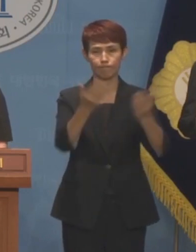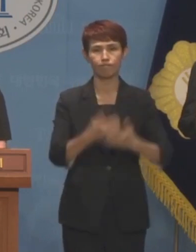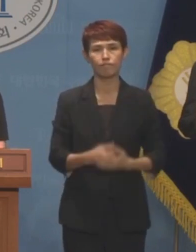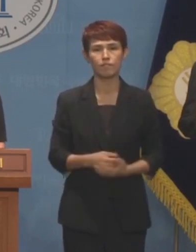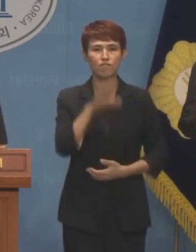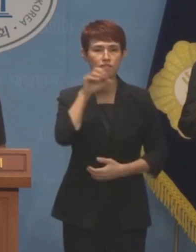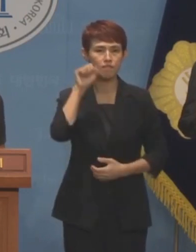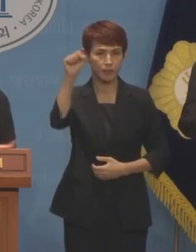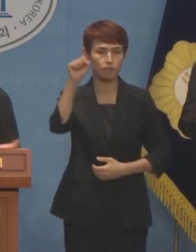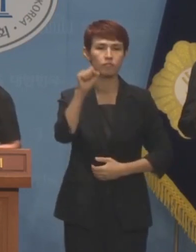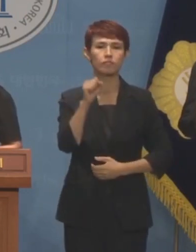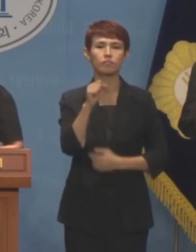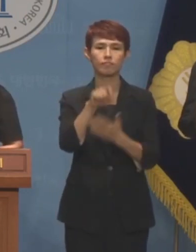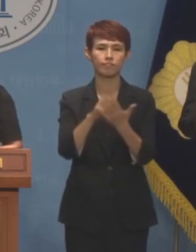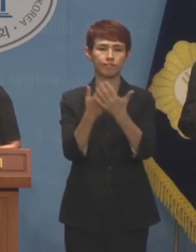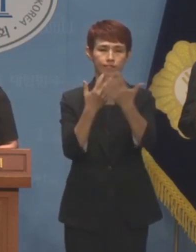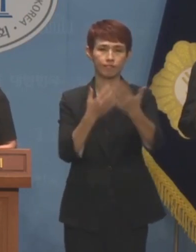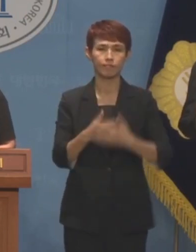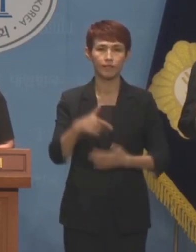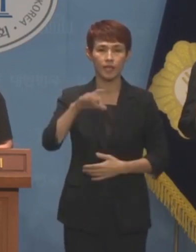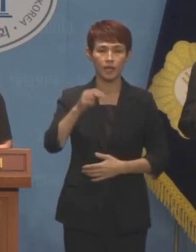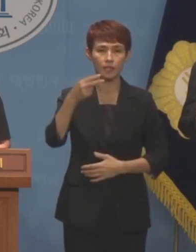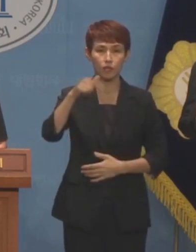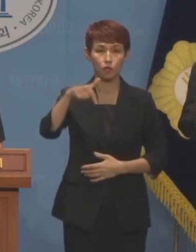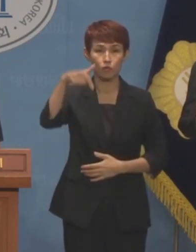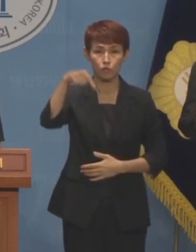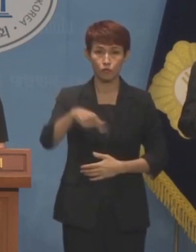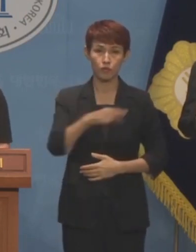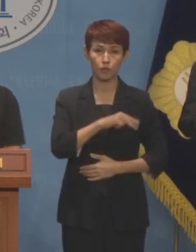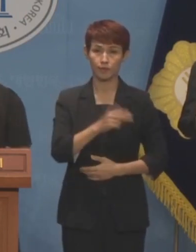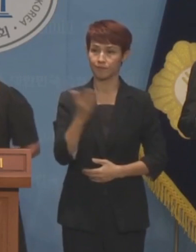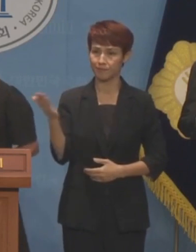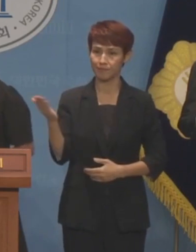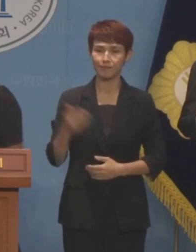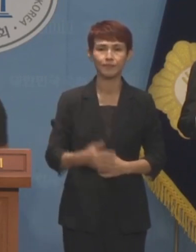하겠습니다. 네, 먼저 강득구 의원님의 여는 말씀으로 시작하겠습니다.